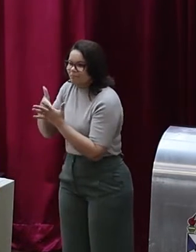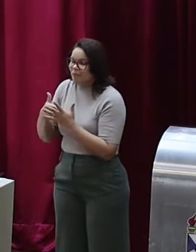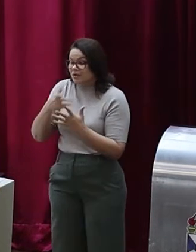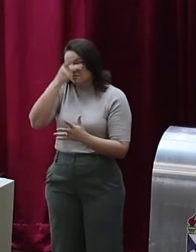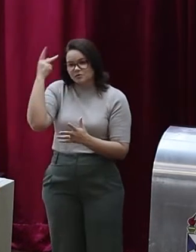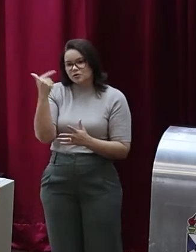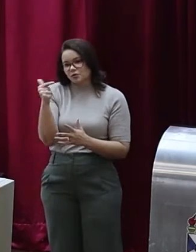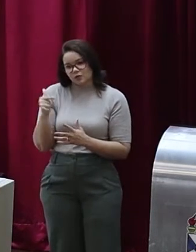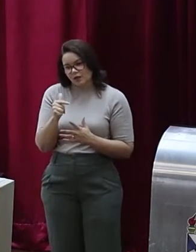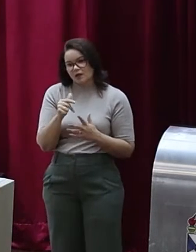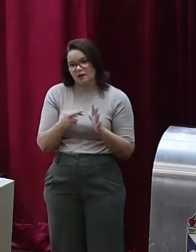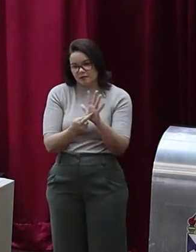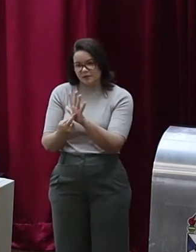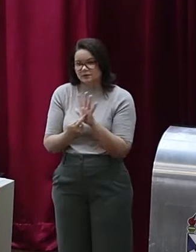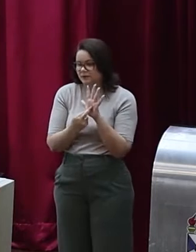favor.